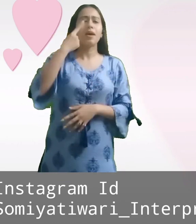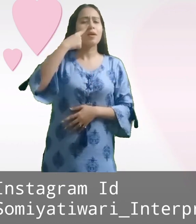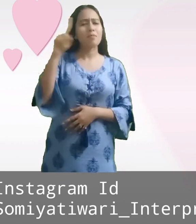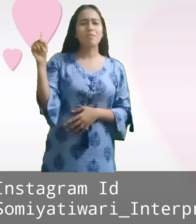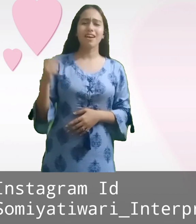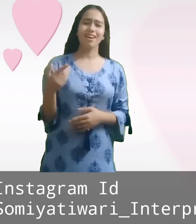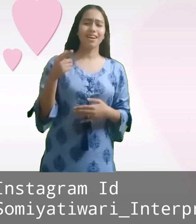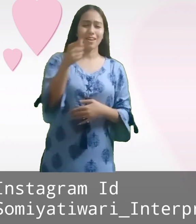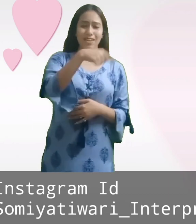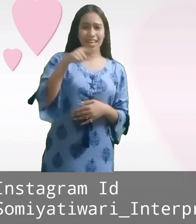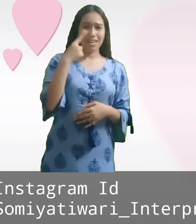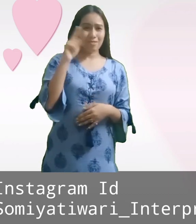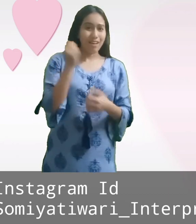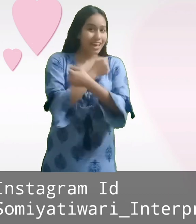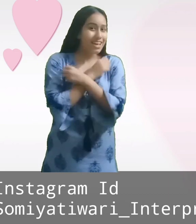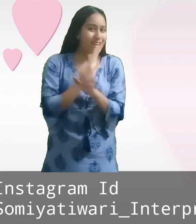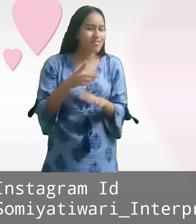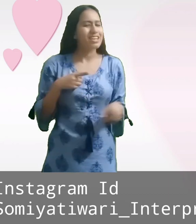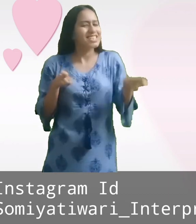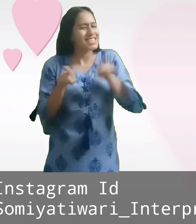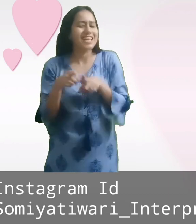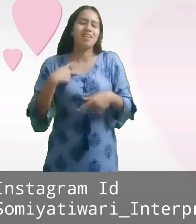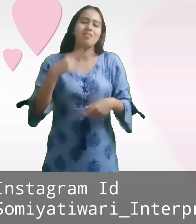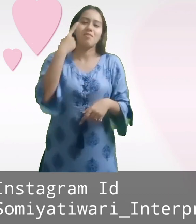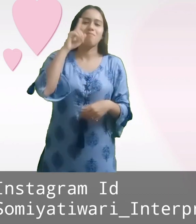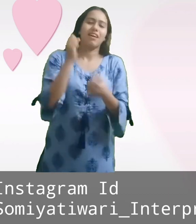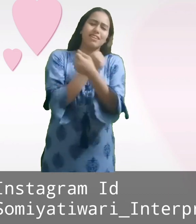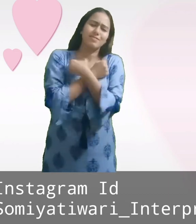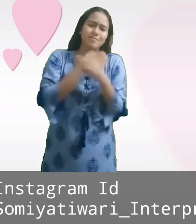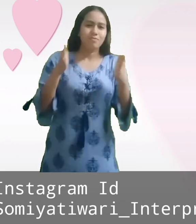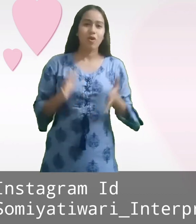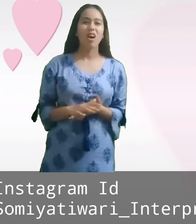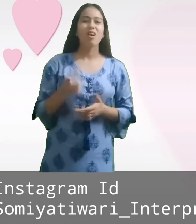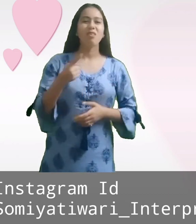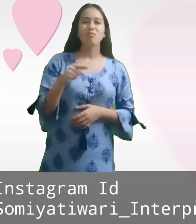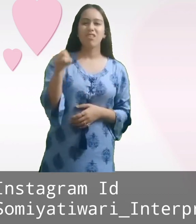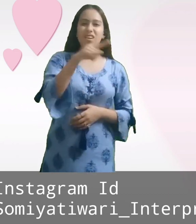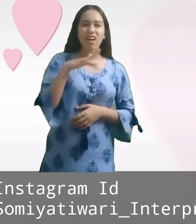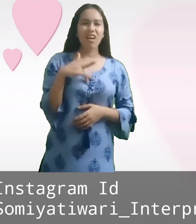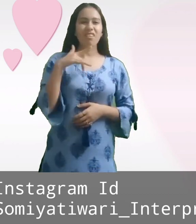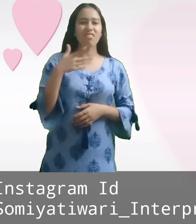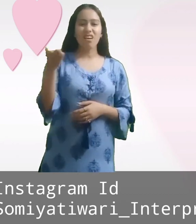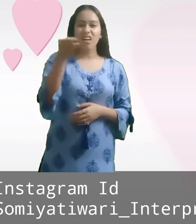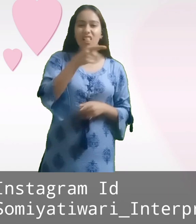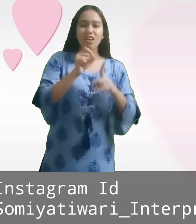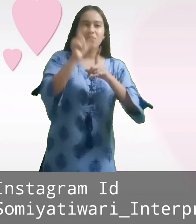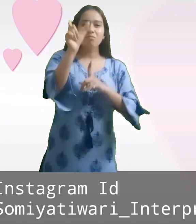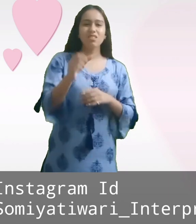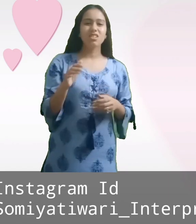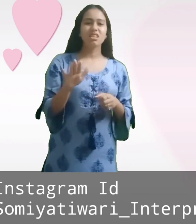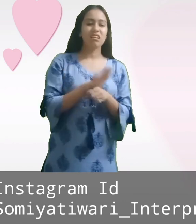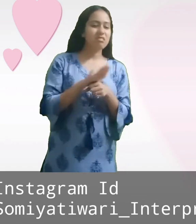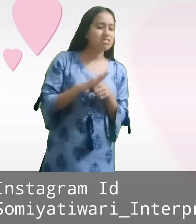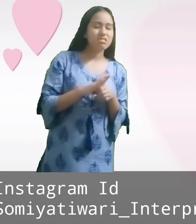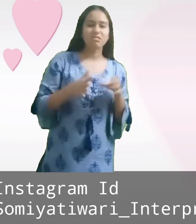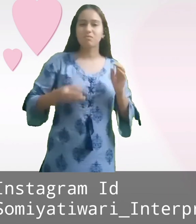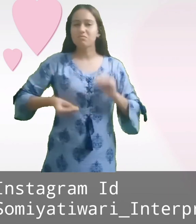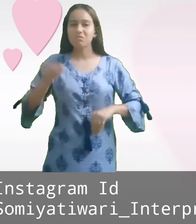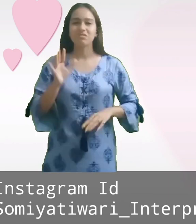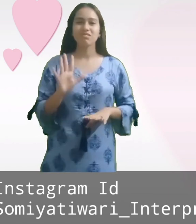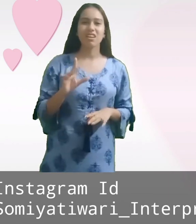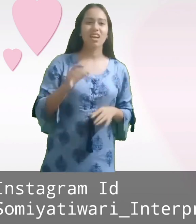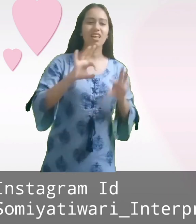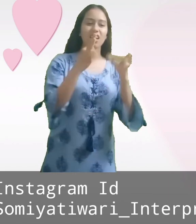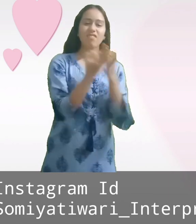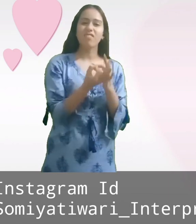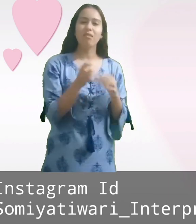से बहुत प्यार करती हूँ। लेकिन आपको पता ही होगा कि हम सभी लोग आजकल अपनी पर्सनल लाइफ में इतना बिजी हो जाते हैं कि ना अपनी फैमिली को बिल्कुल